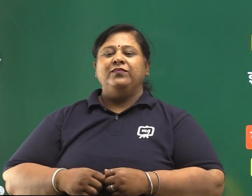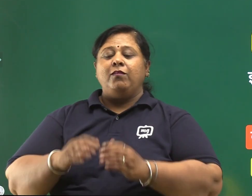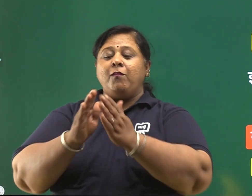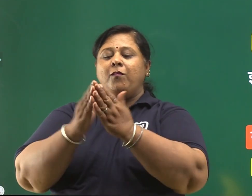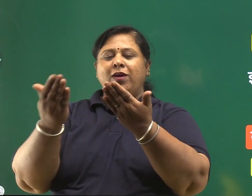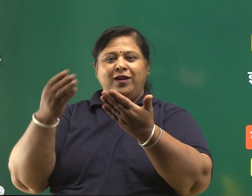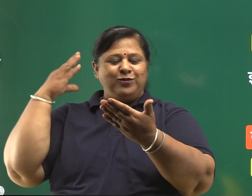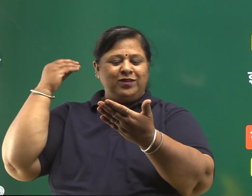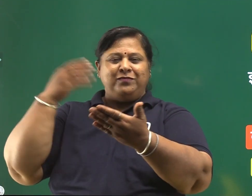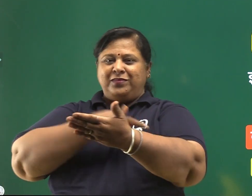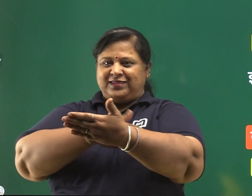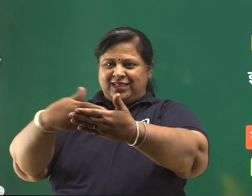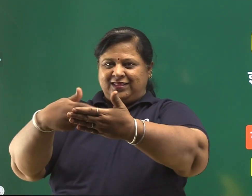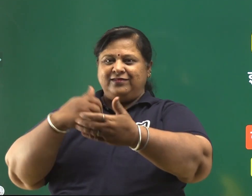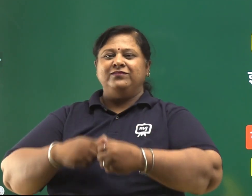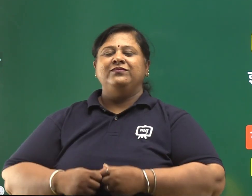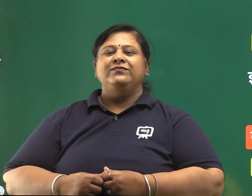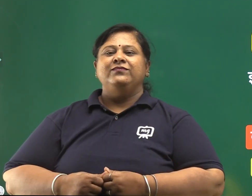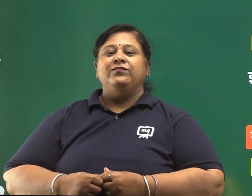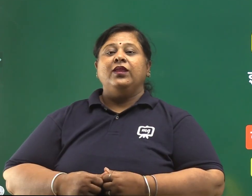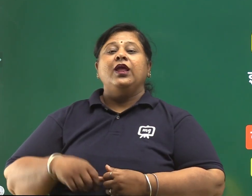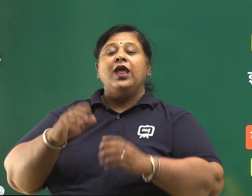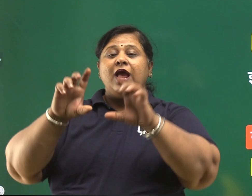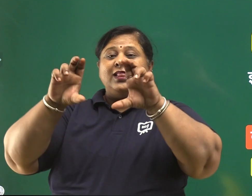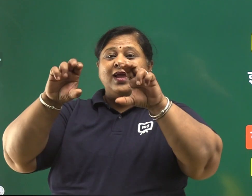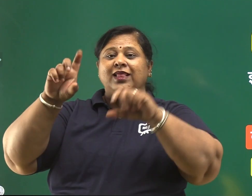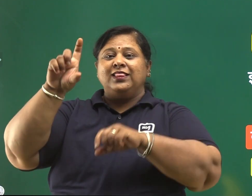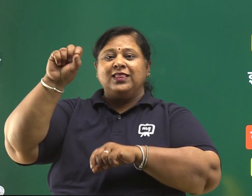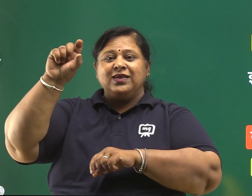पाठ्यपुस्तक वसंत के अध्याय 10